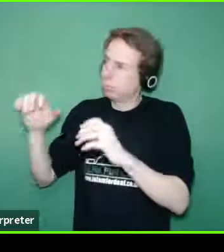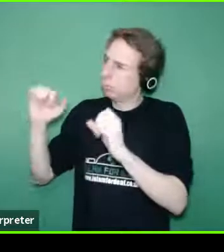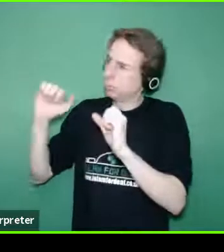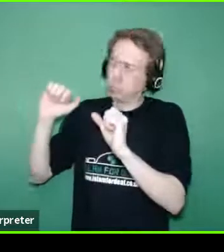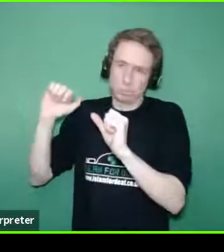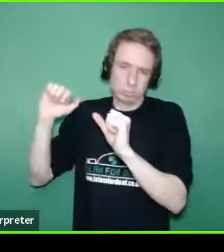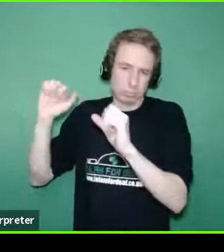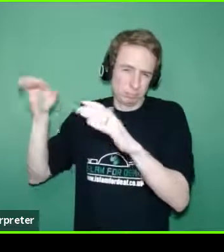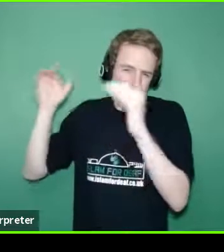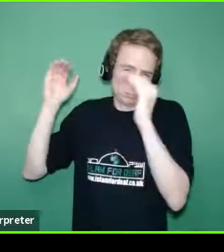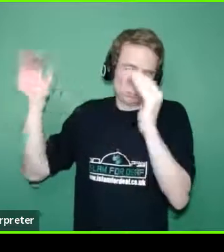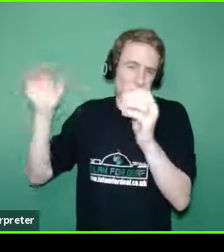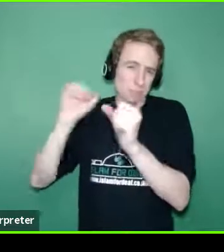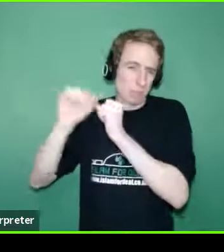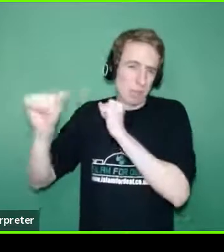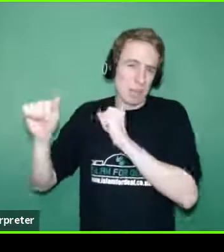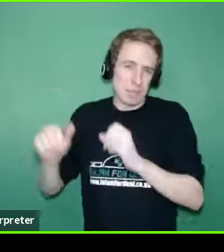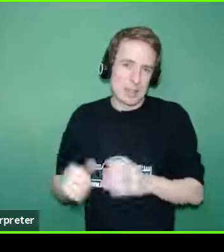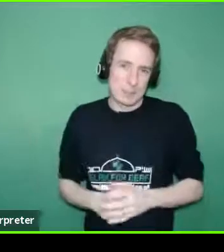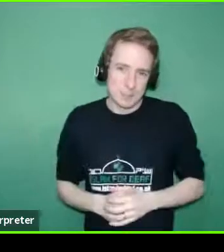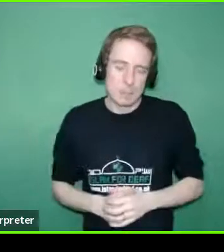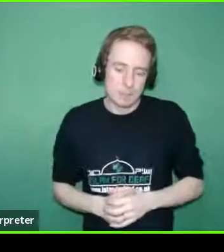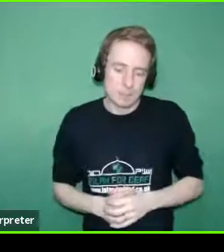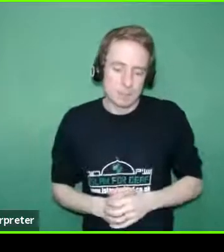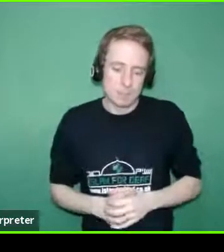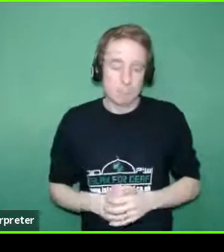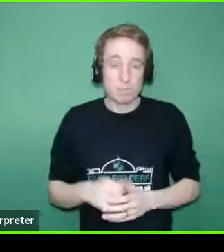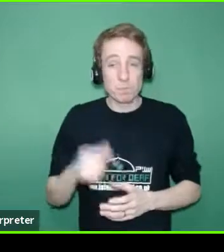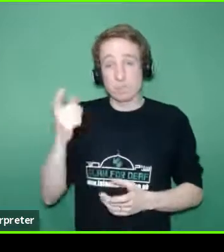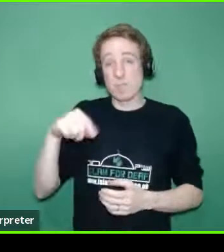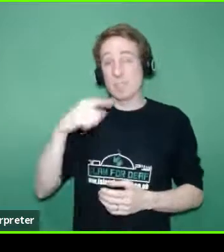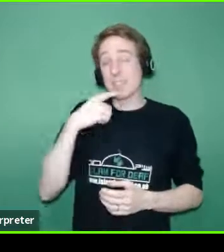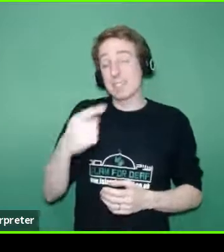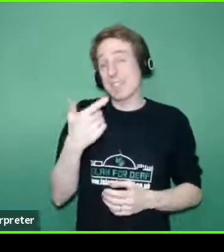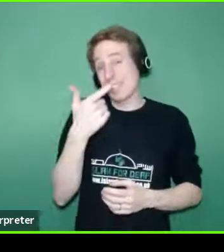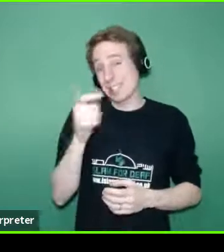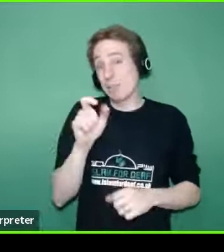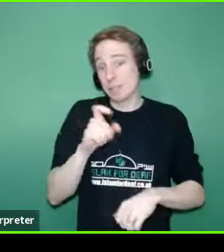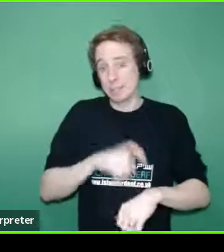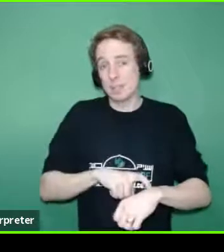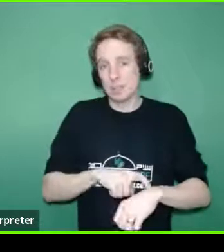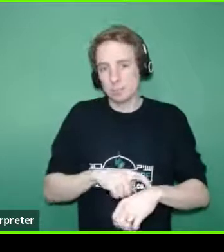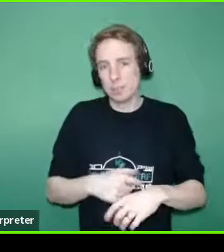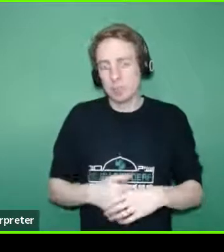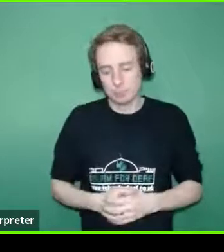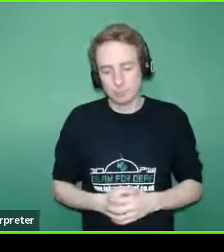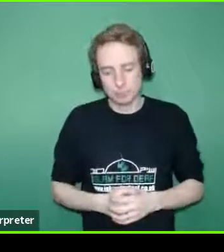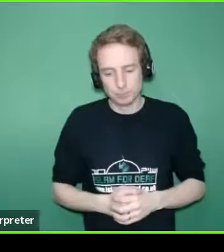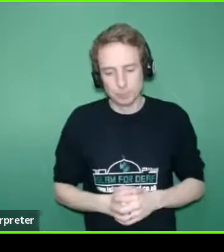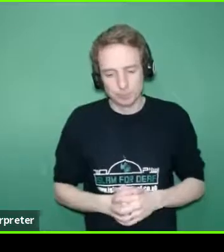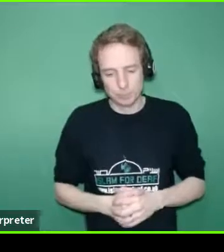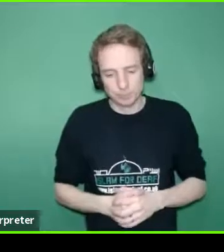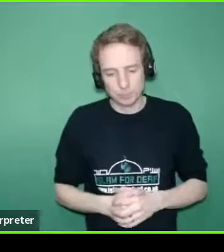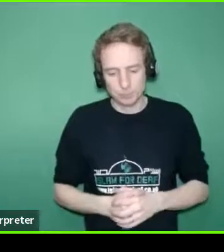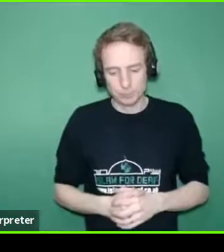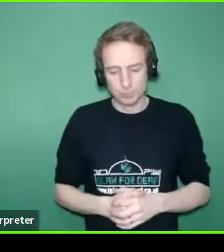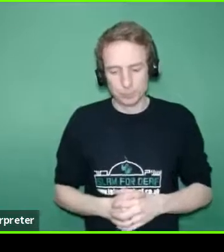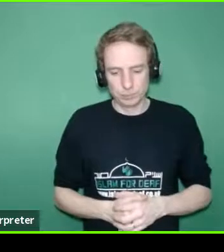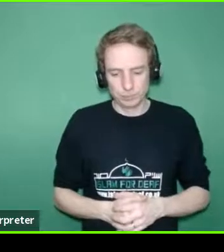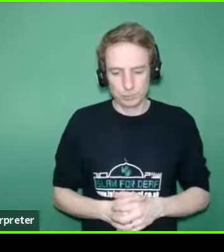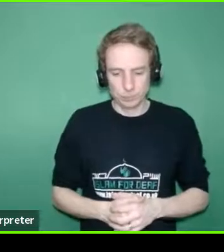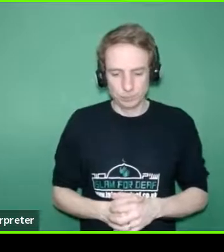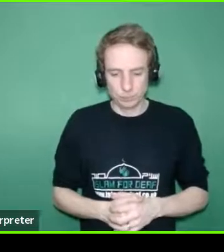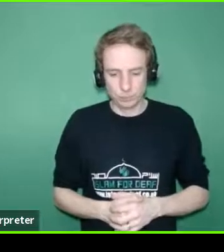هذا 70 مرة. And they say this invocation again 70 times. ثم يكرر ذلك في